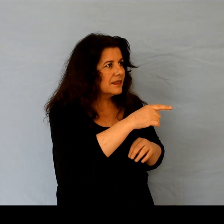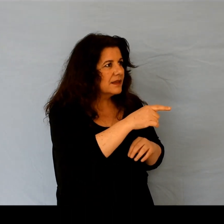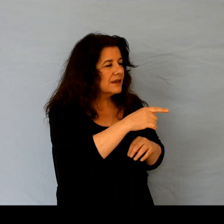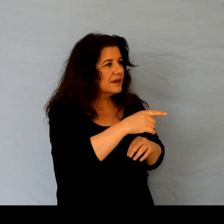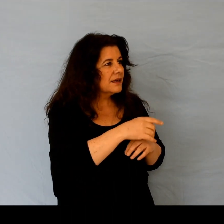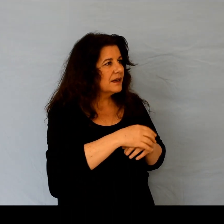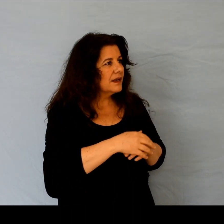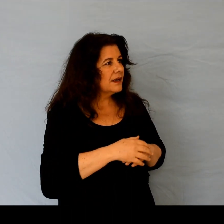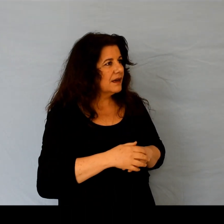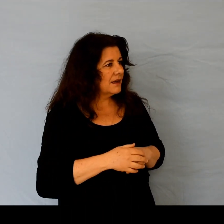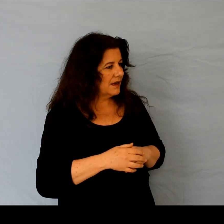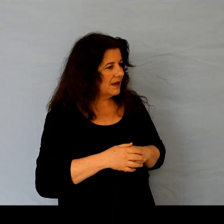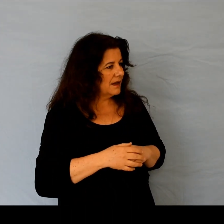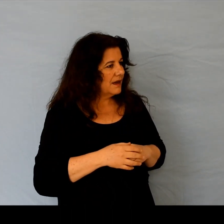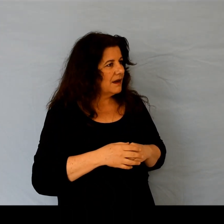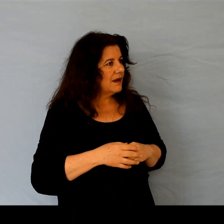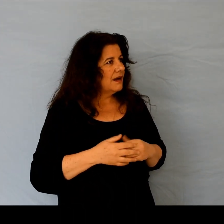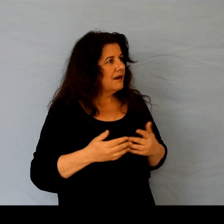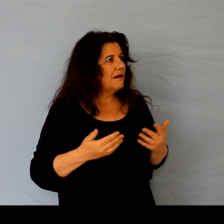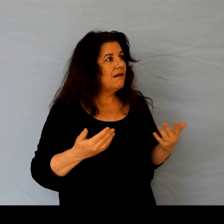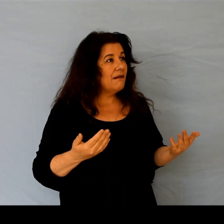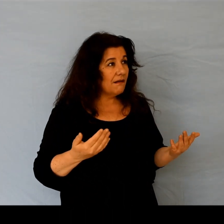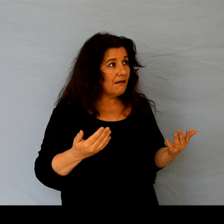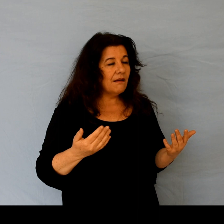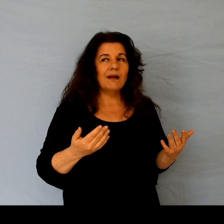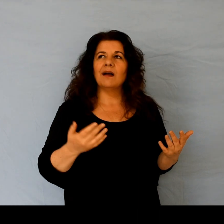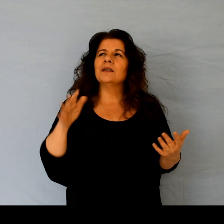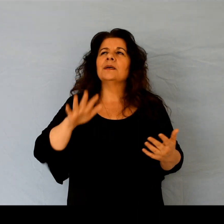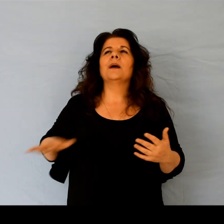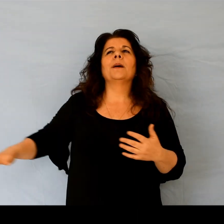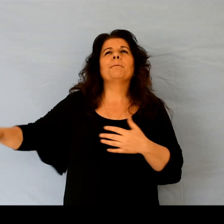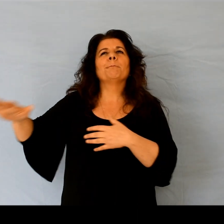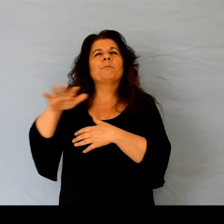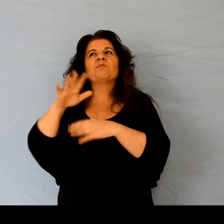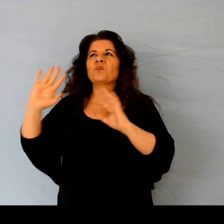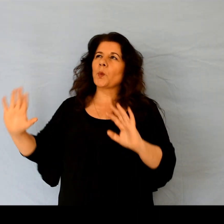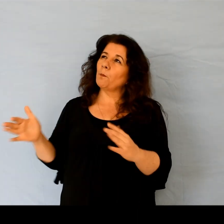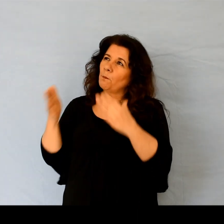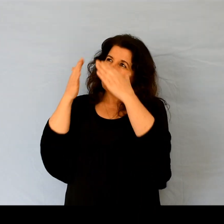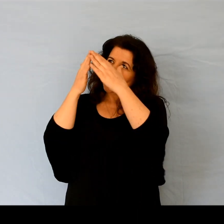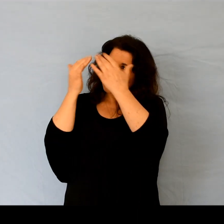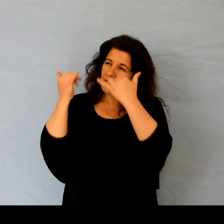Eh bien, nos pères ont adoré sur la montagne qui est là.